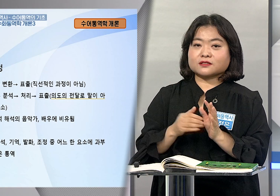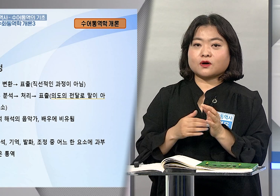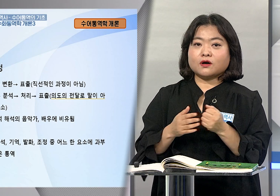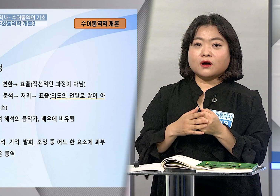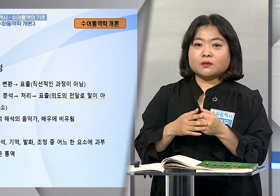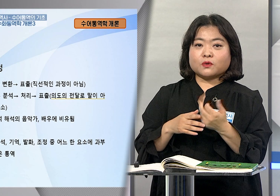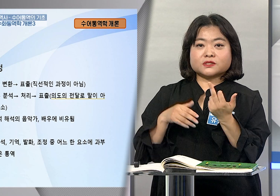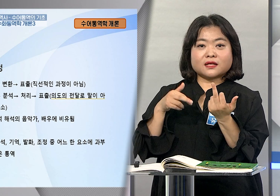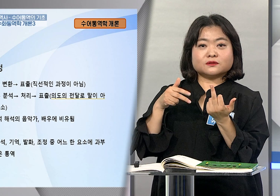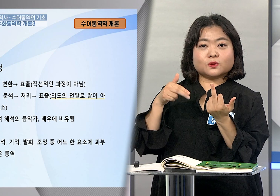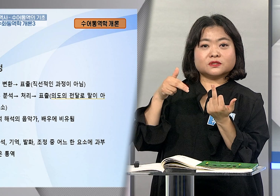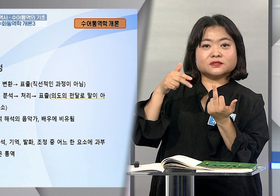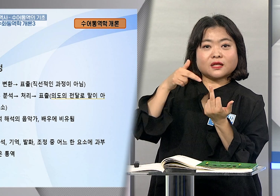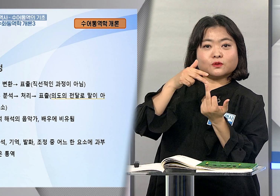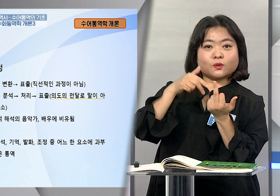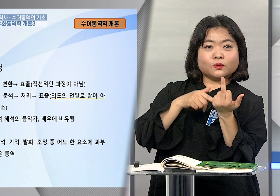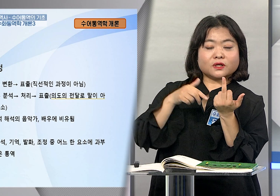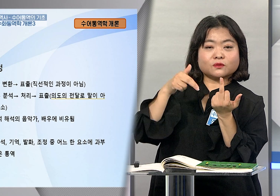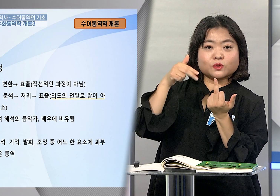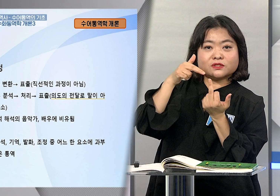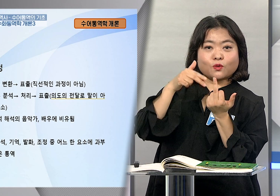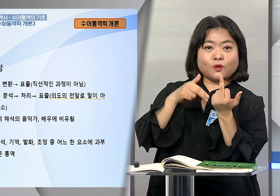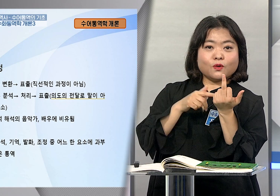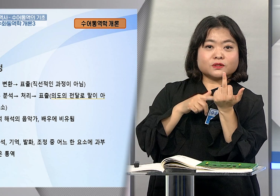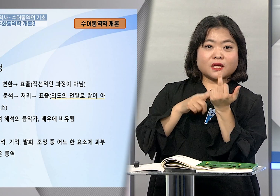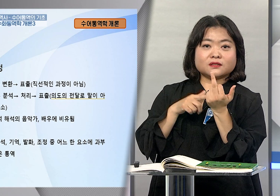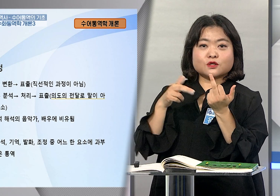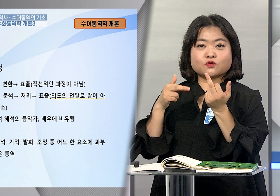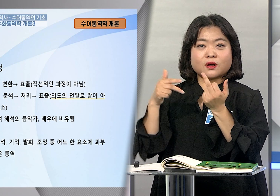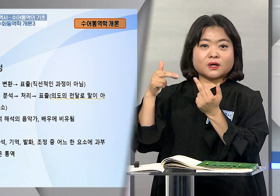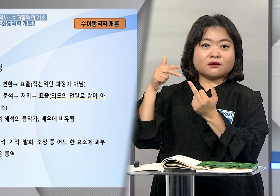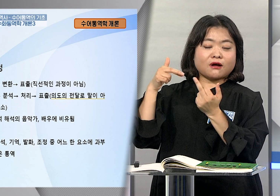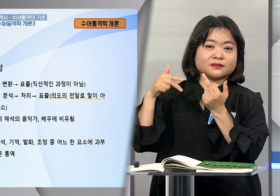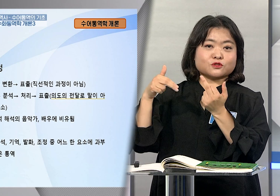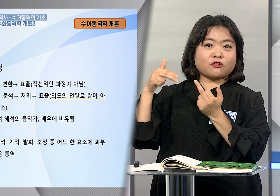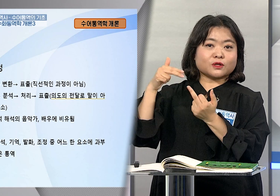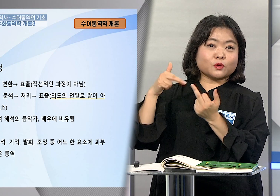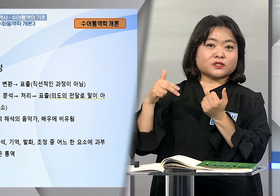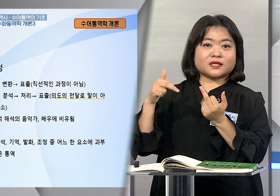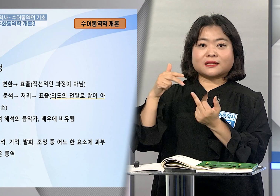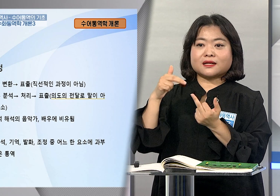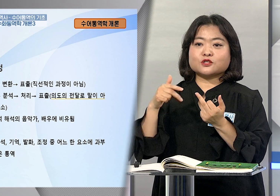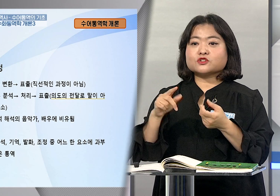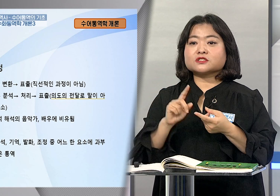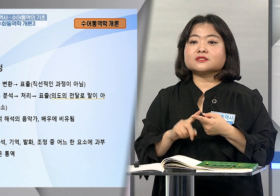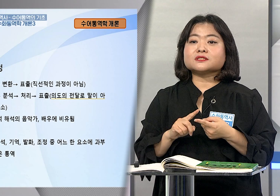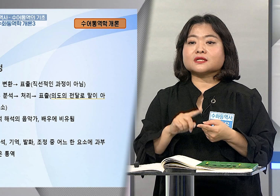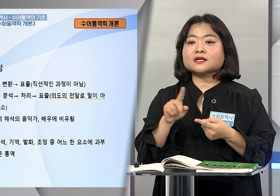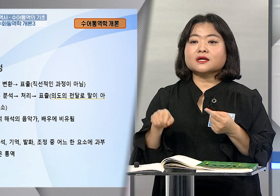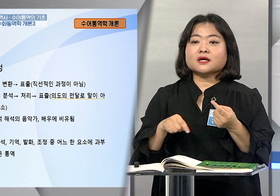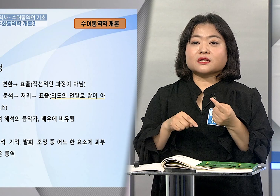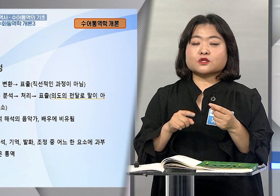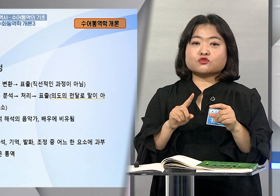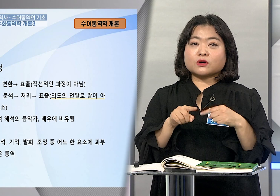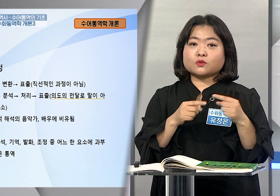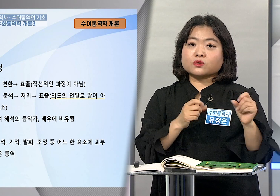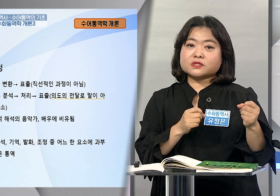그래서 뭐 산으로 등산도 이렇게 동시로 산이라는 수화와 걸어가다 수화가 동시에 나타날 수 있듯이 이게 동시에